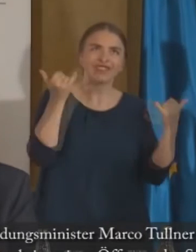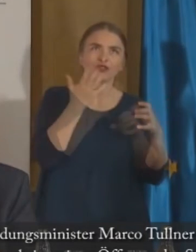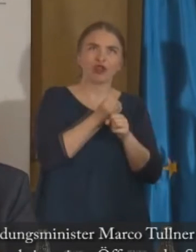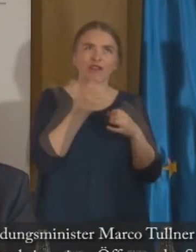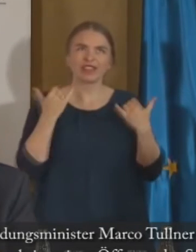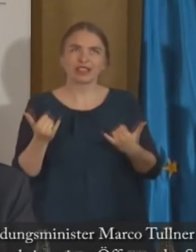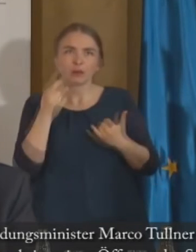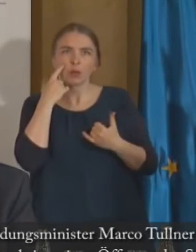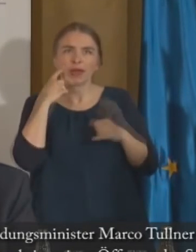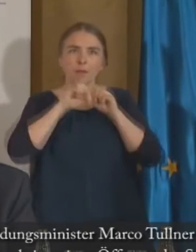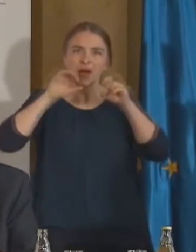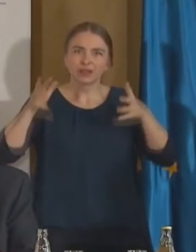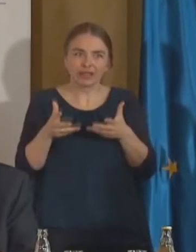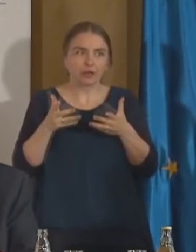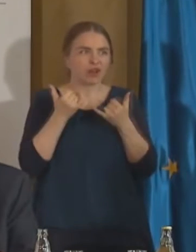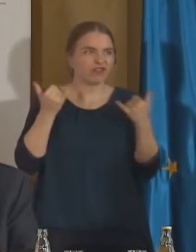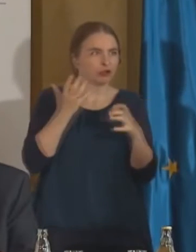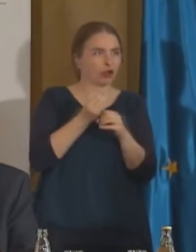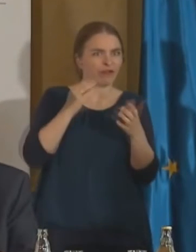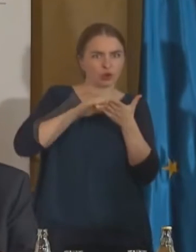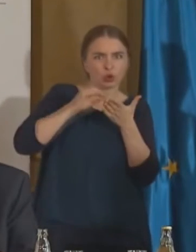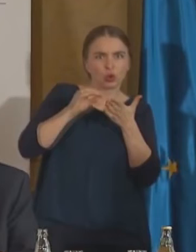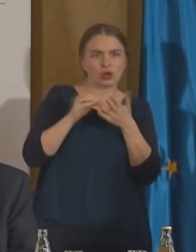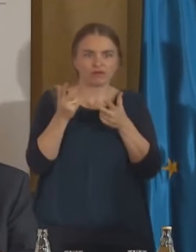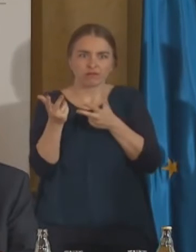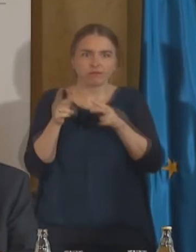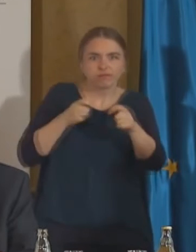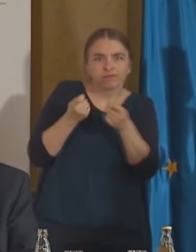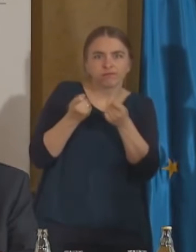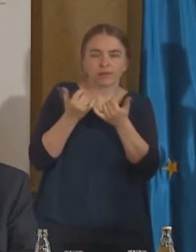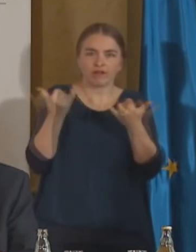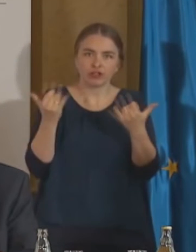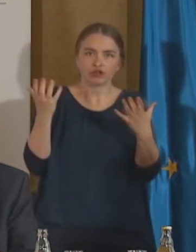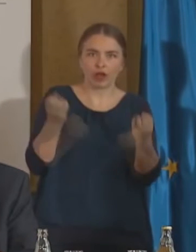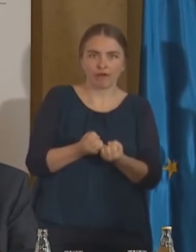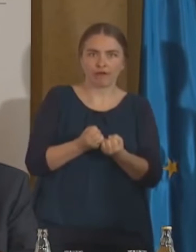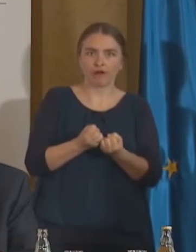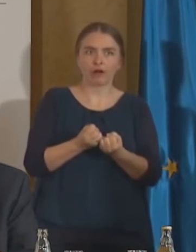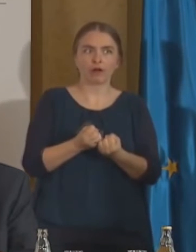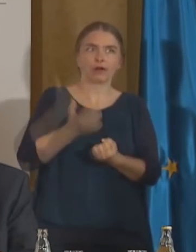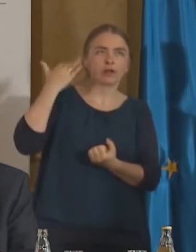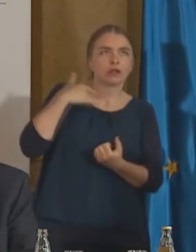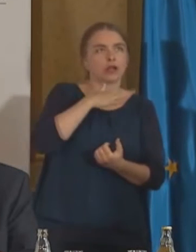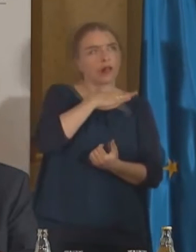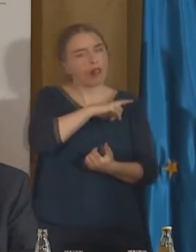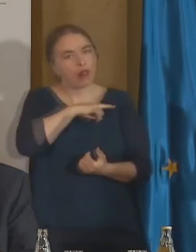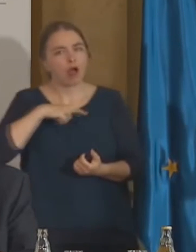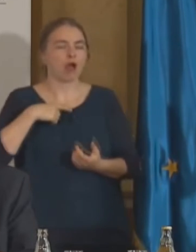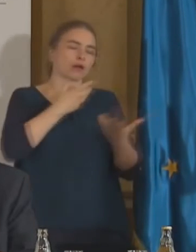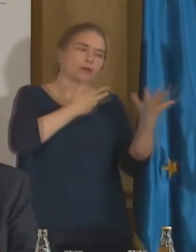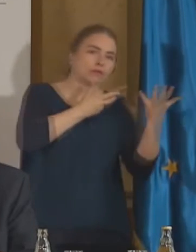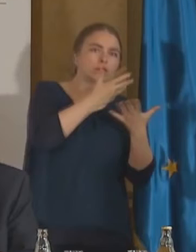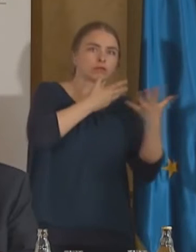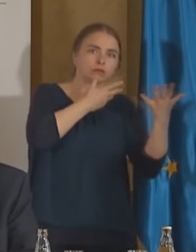der Pandemie weitergeht. Da haben wir in den letzten Tagen sehr intensiv gerungen, vor allen Dingen um die zwei